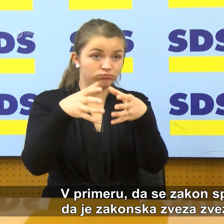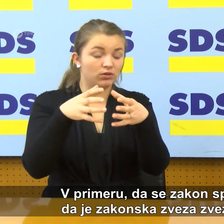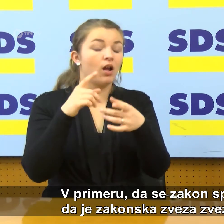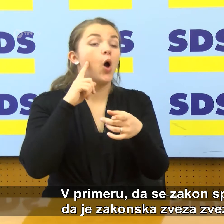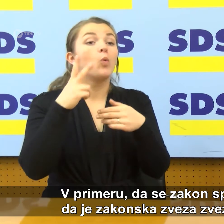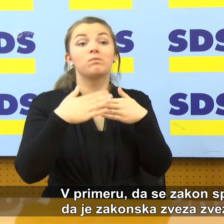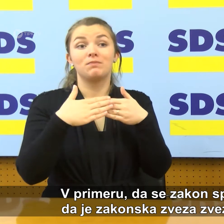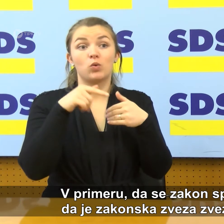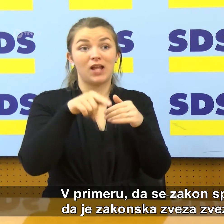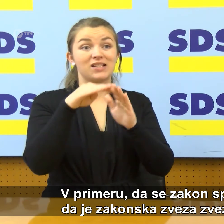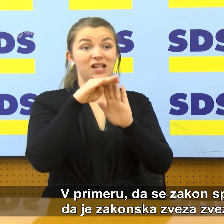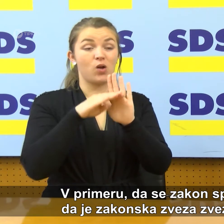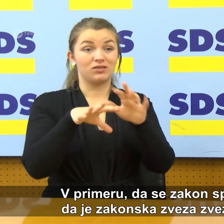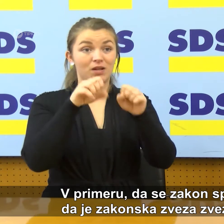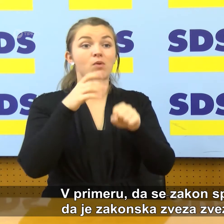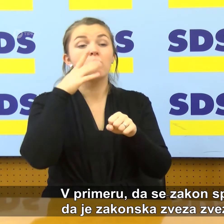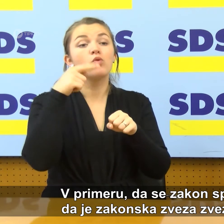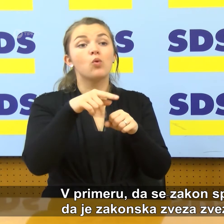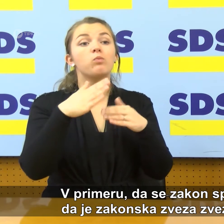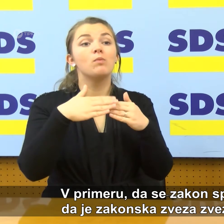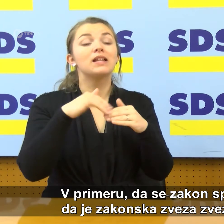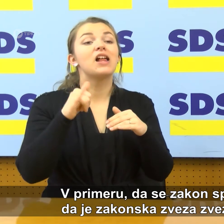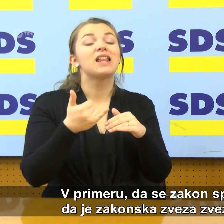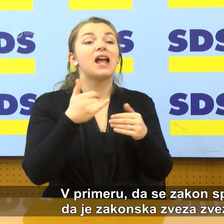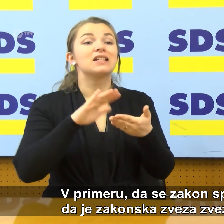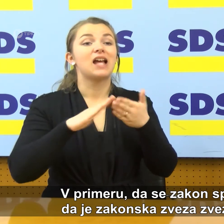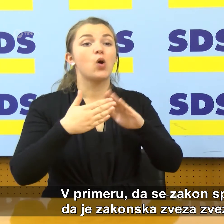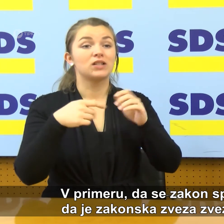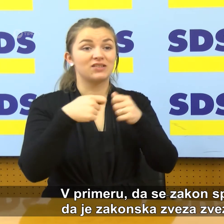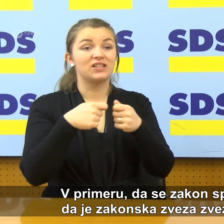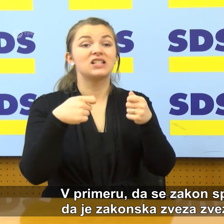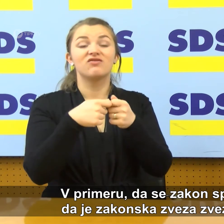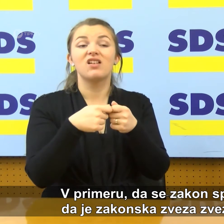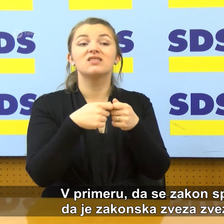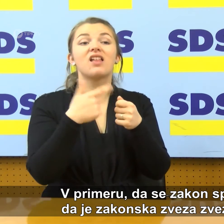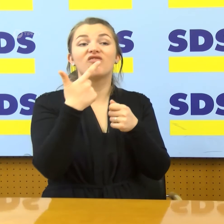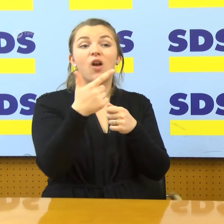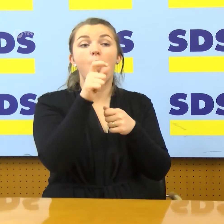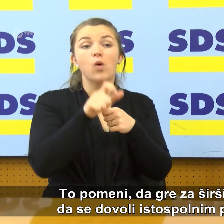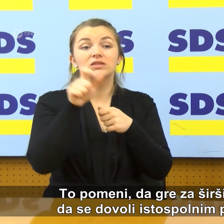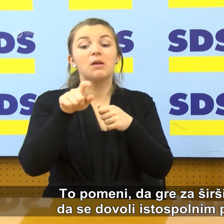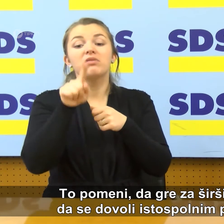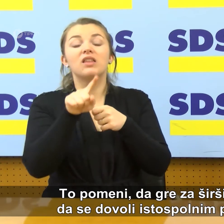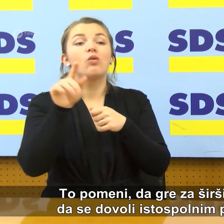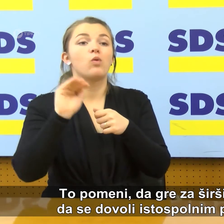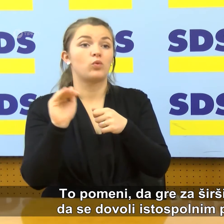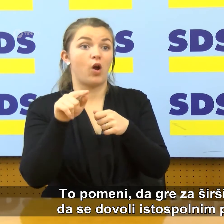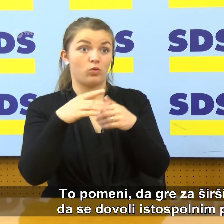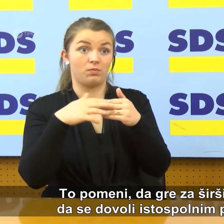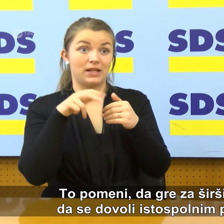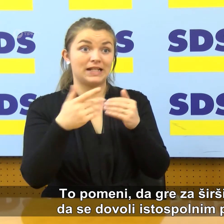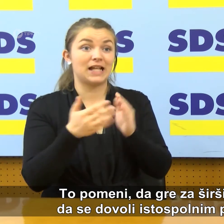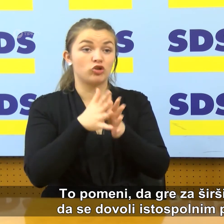primeru, da se zakon sprejme, bo to pomenilo, da je zakonska zveza zveza dveh oseb in otroka. To pomeni, da gre za